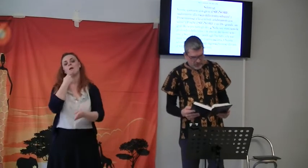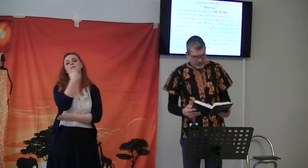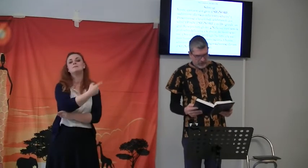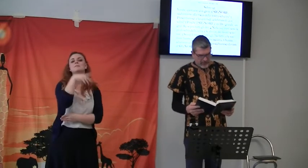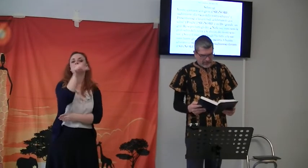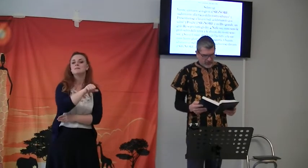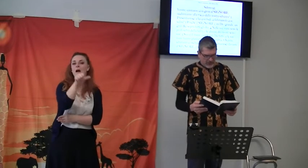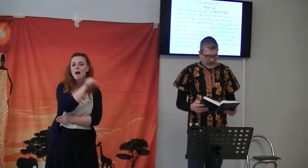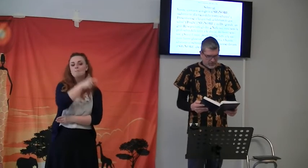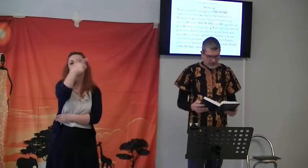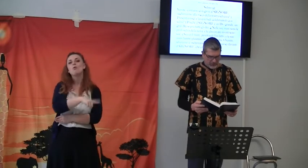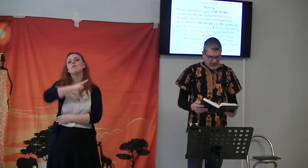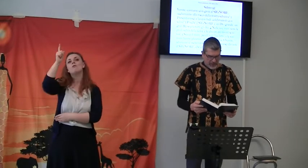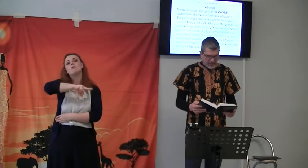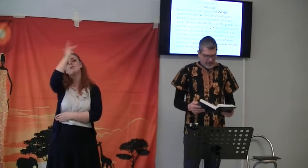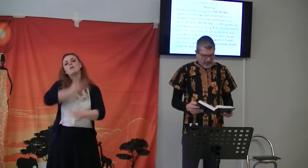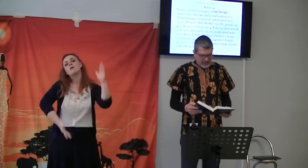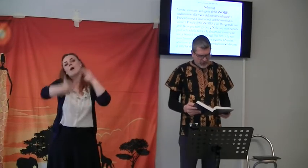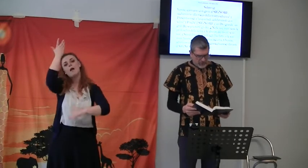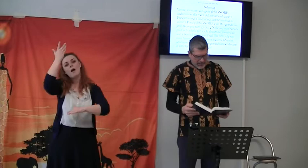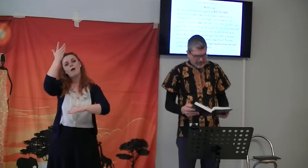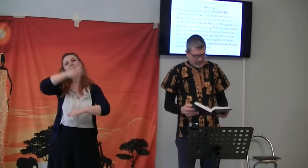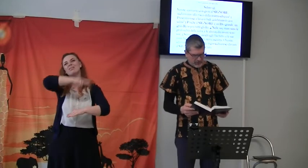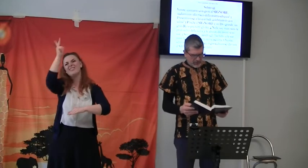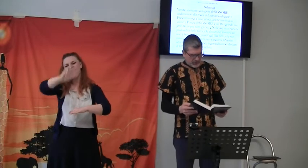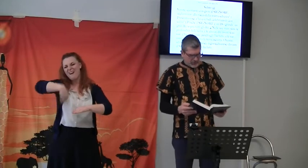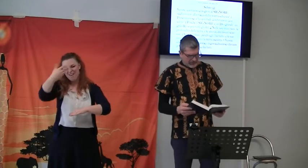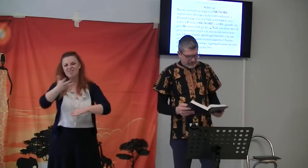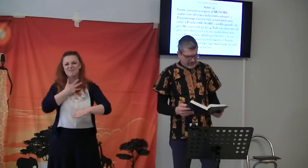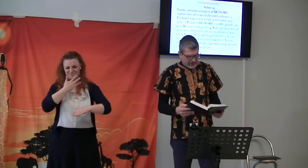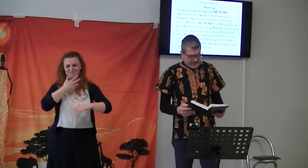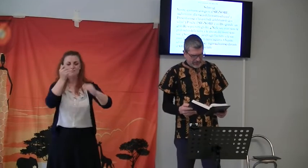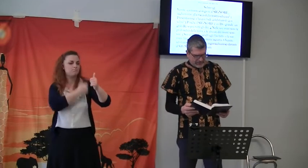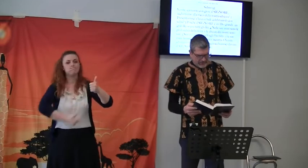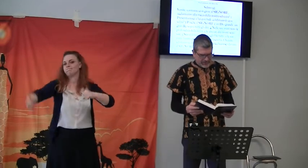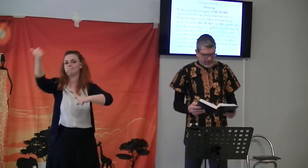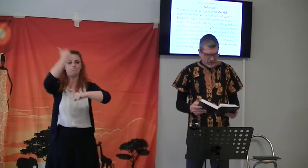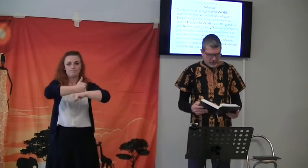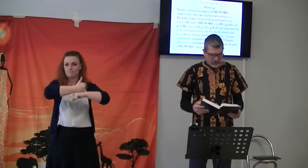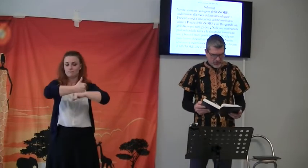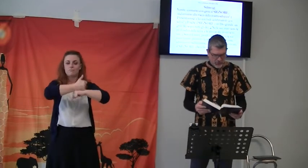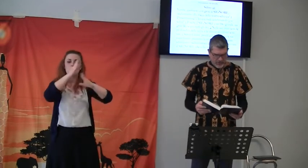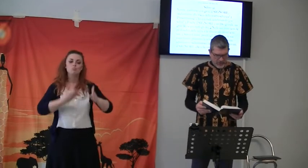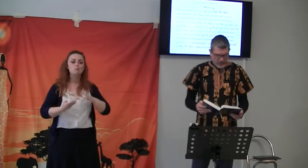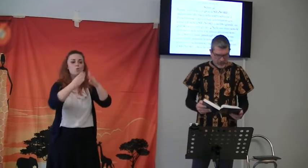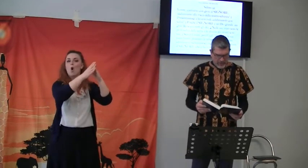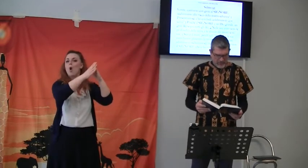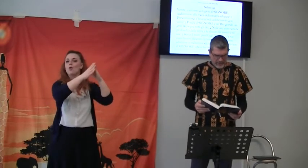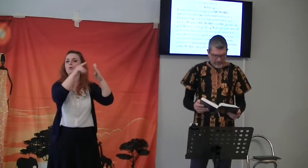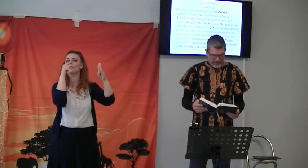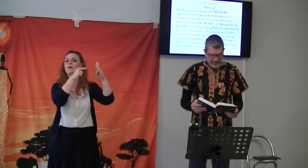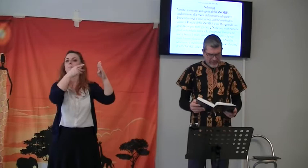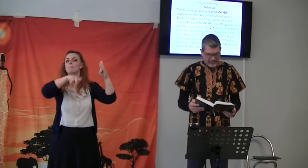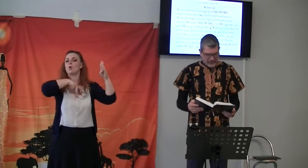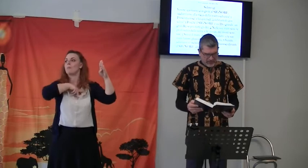il Signore è un Dio grande, un gran re sopra tutti gli dèi, e nelle sue mani sono le profondità della terra, e le altezze dei monti sono sue. Suo è il